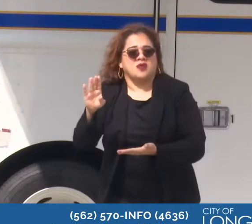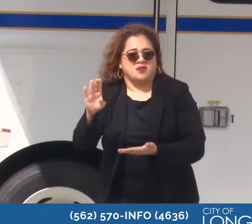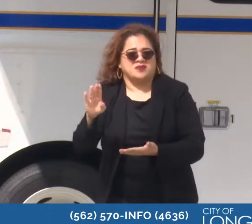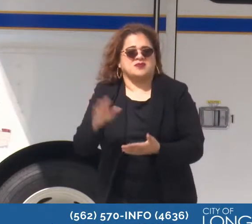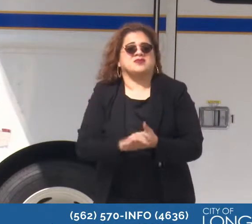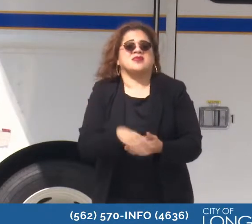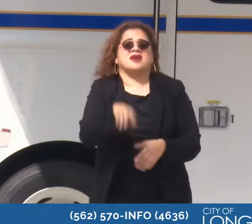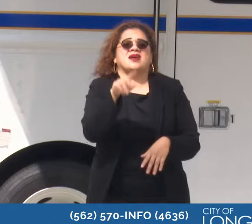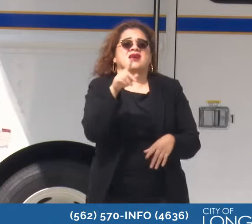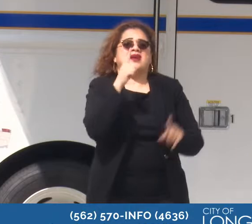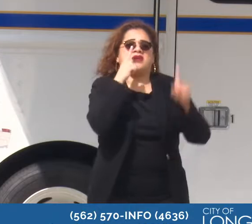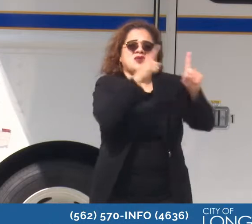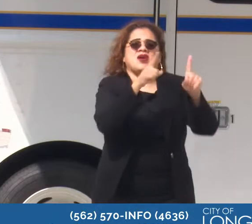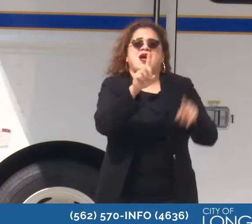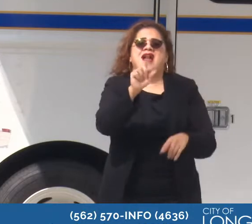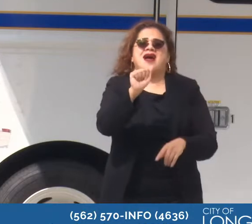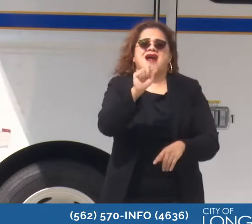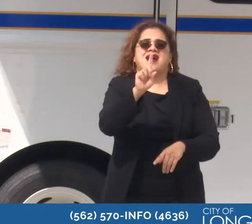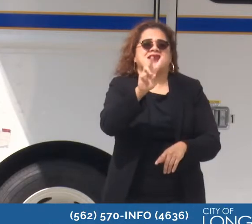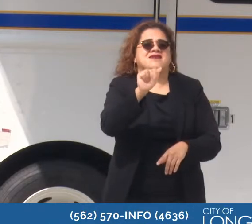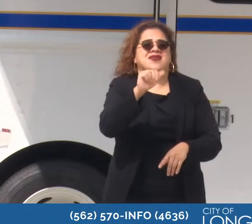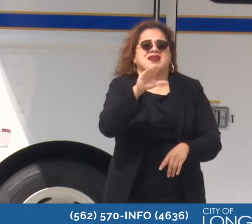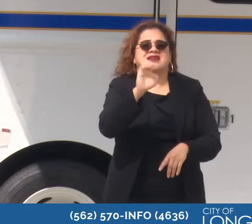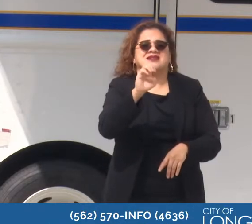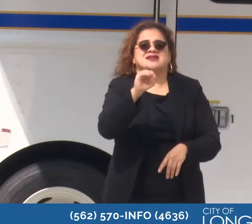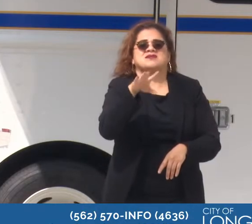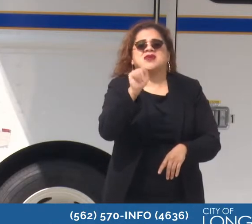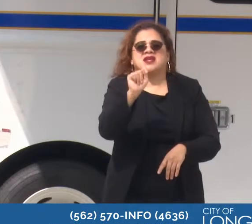de Advancement, que es un proyecto de